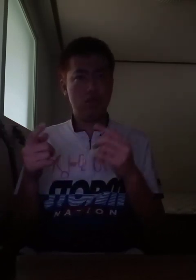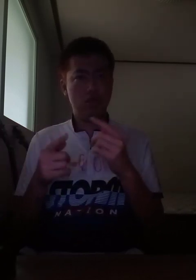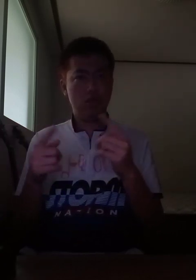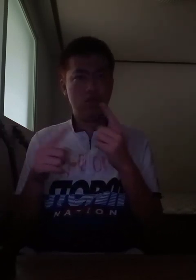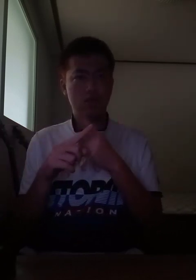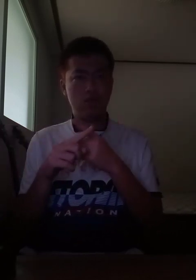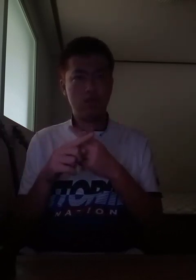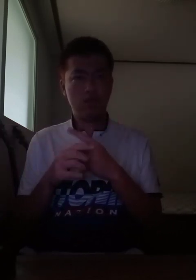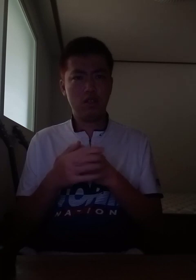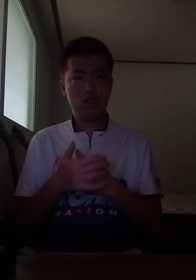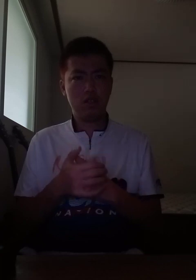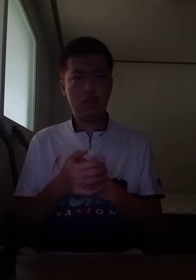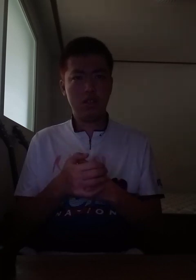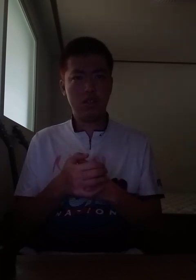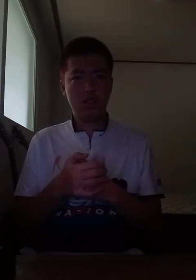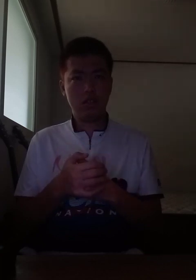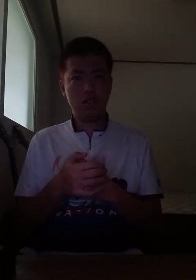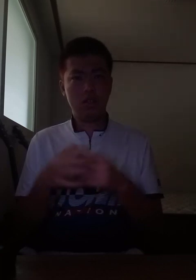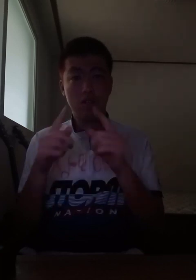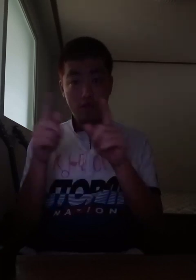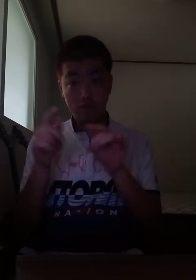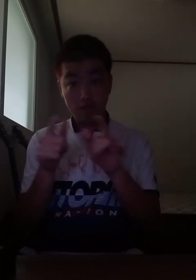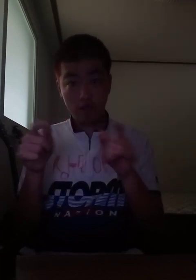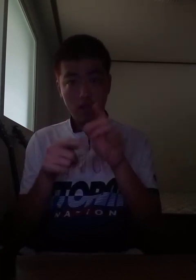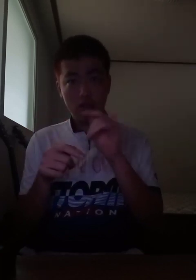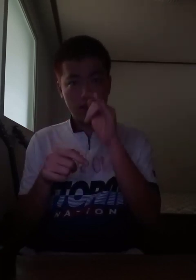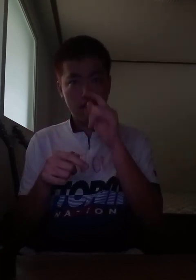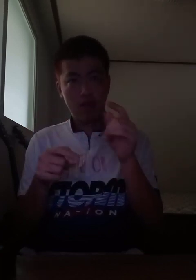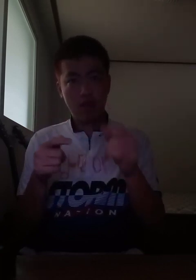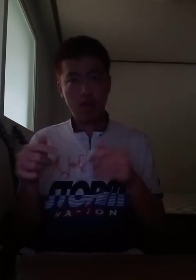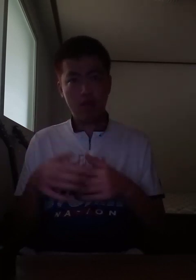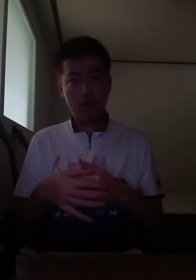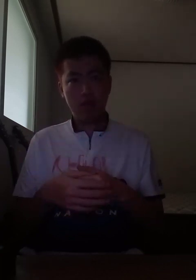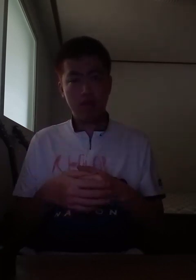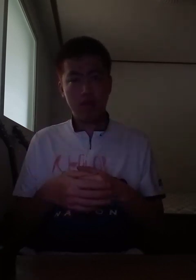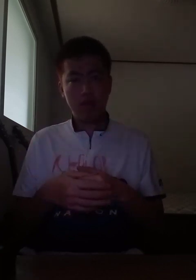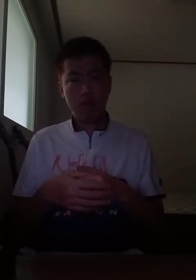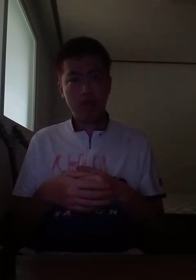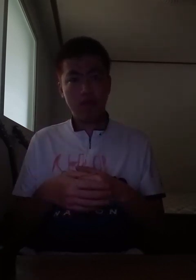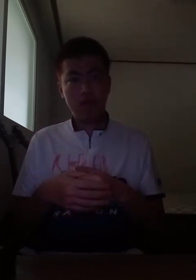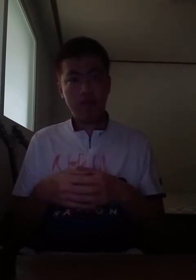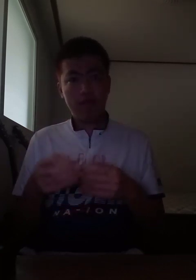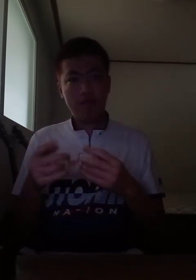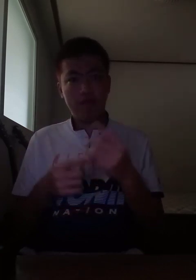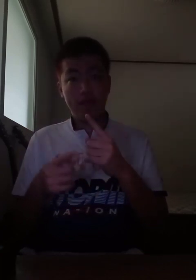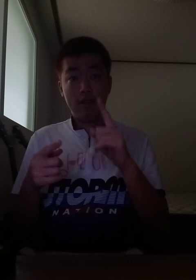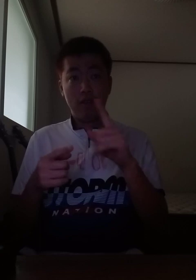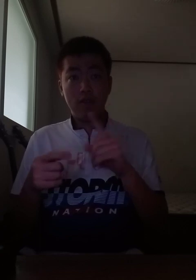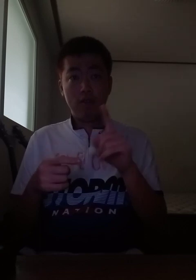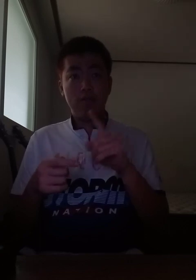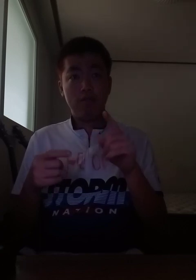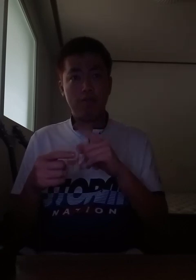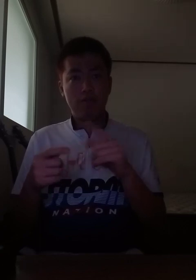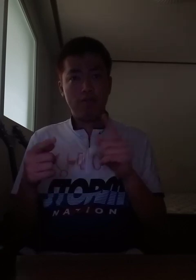않습니다. 찾기 쉬운데 문제가 있기도 합니다. 보시다시피 멀쩡하게 불이 들어와서 잘 보이는 비상벨입니다.